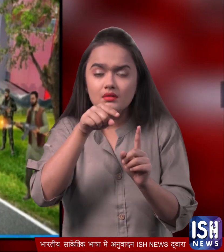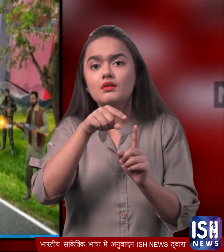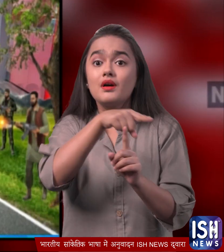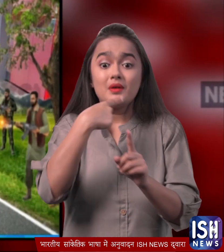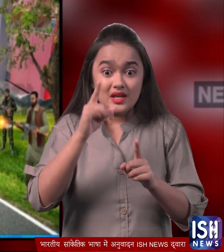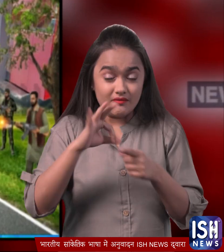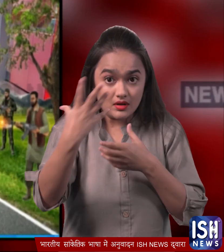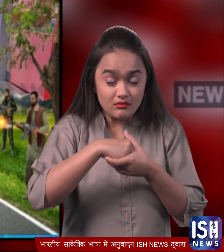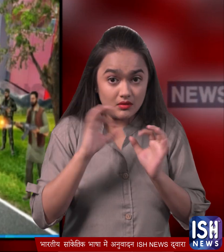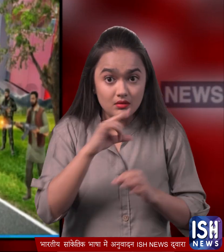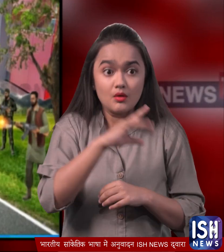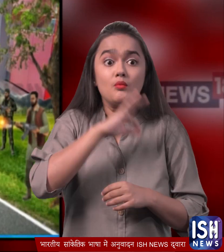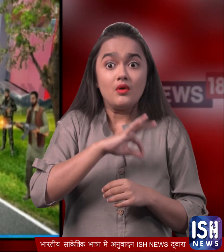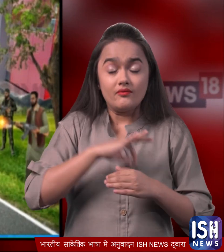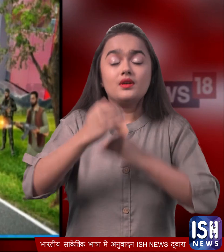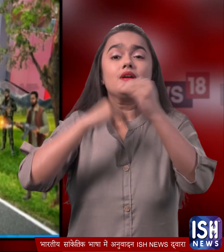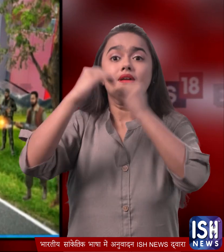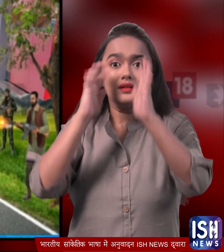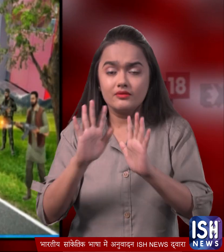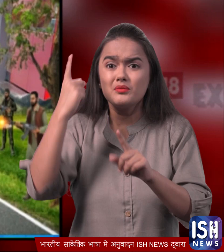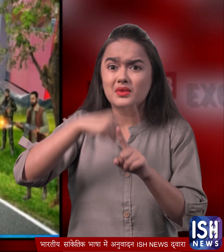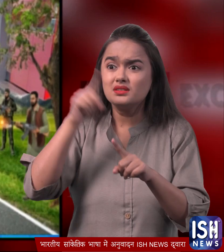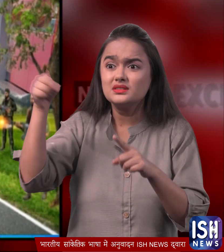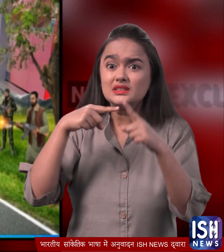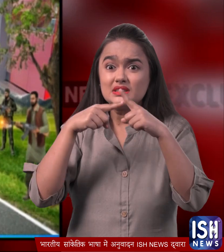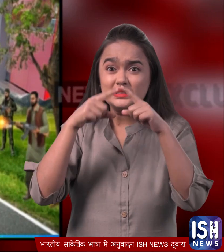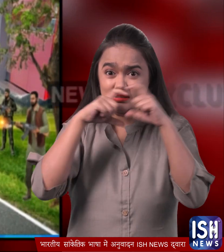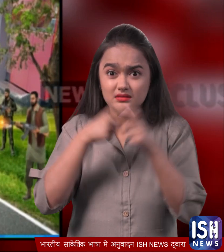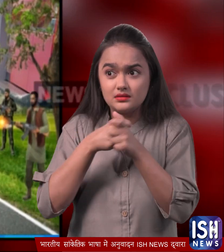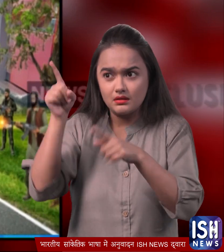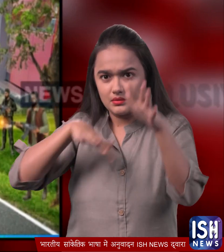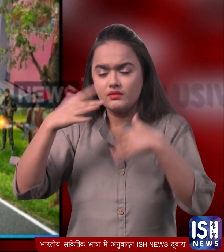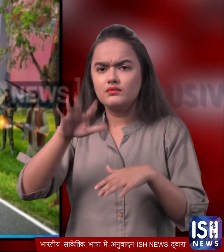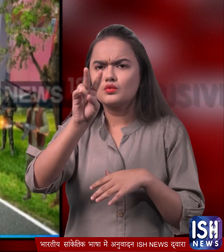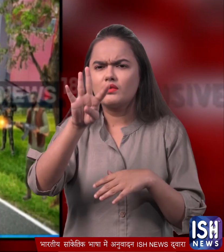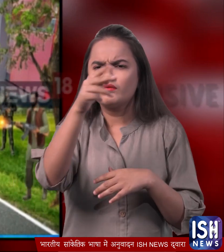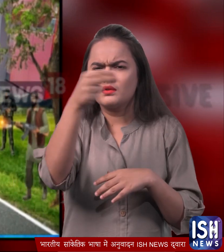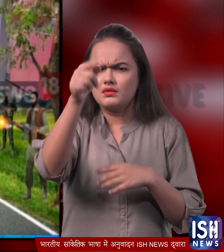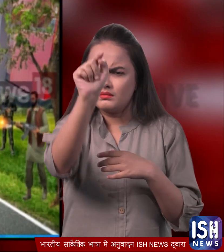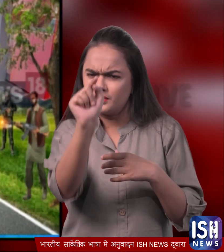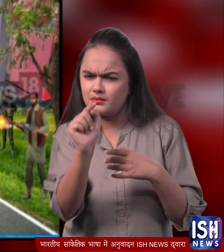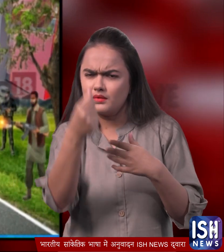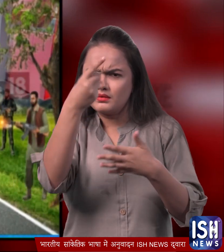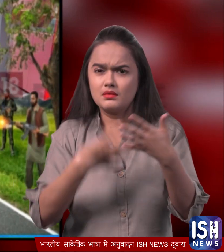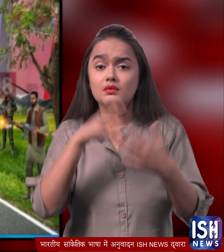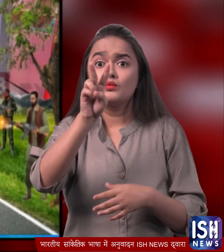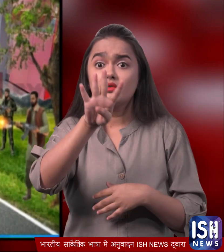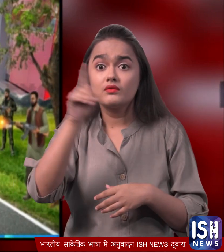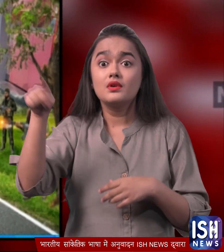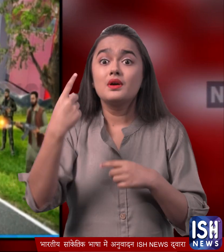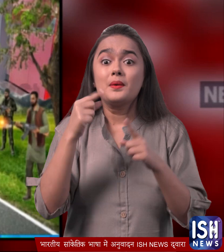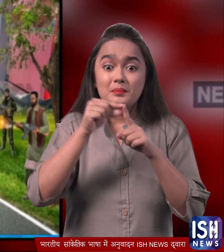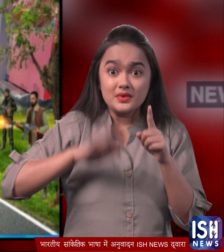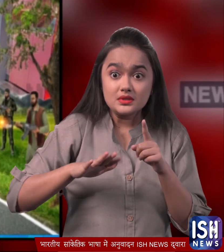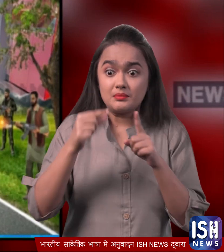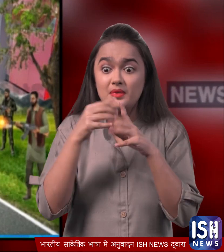बता रहे थे। जांच में यह बात भी सामने आई कि आतंकियों ने 24 लोगों की एक लिस्ट तैयार की, जिसमें नगर निगम, पंचायत विभाग और